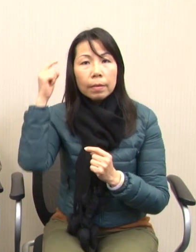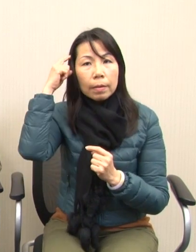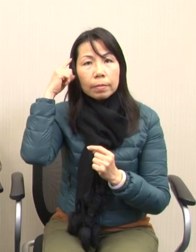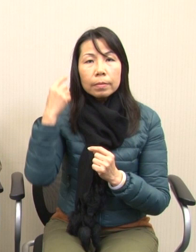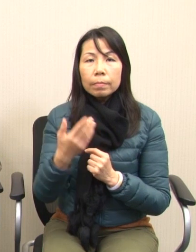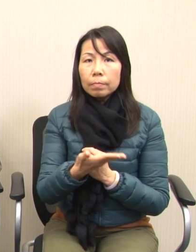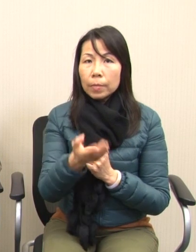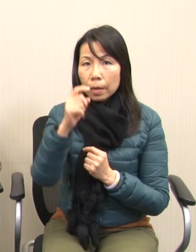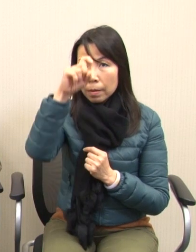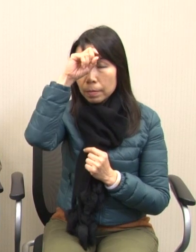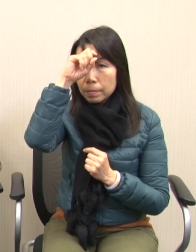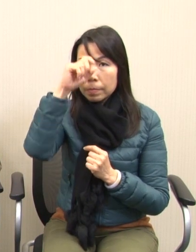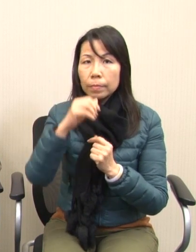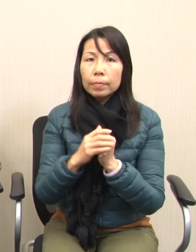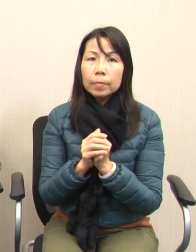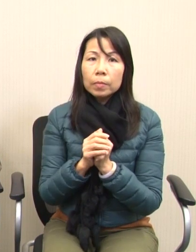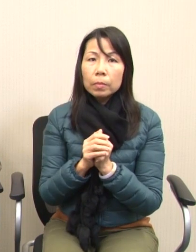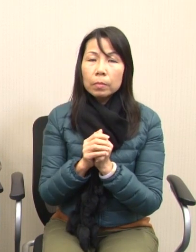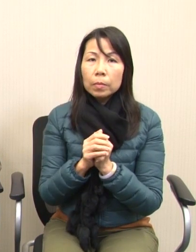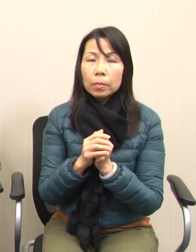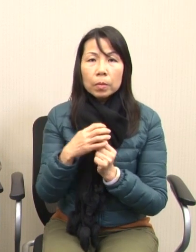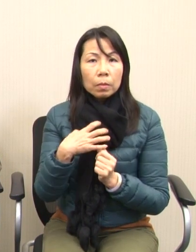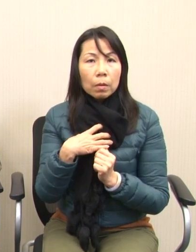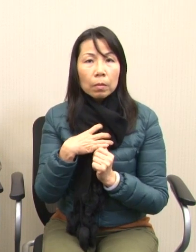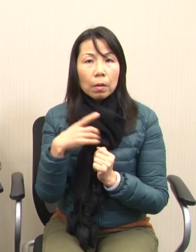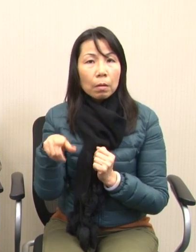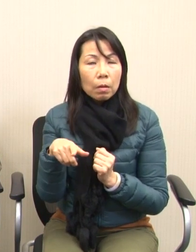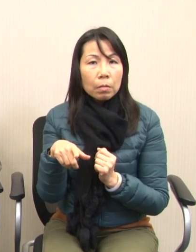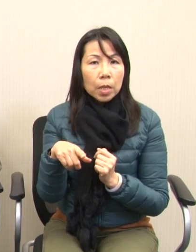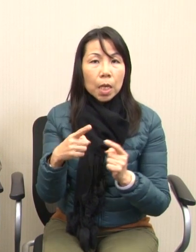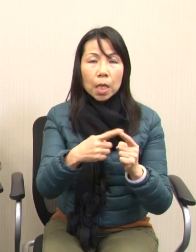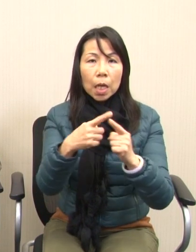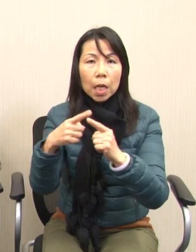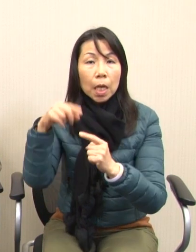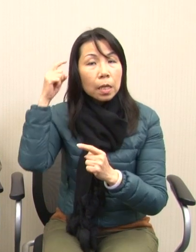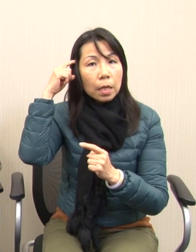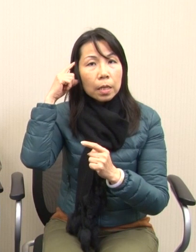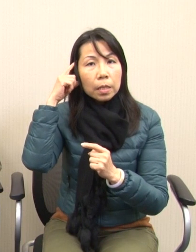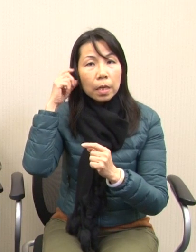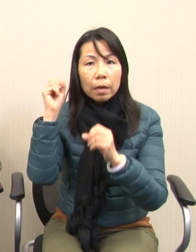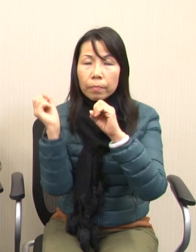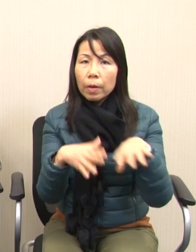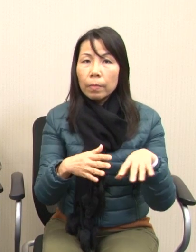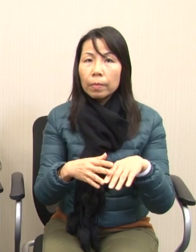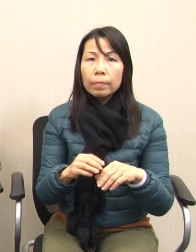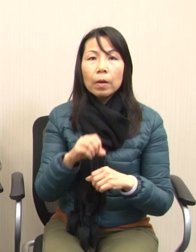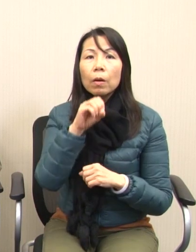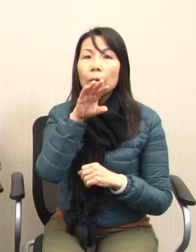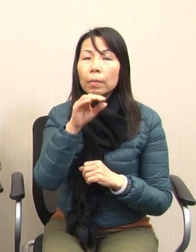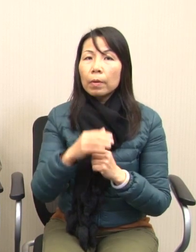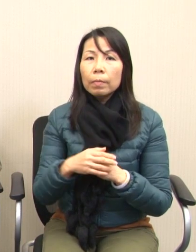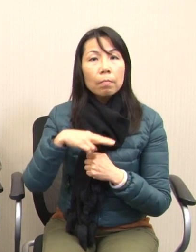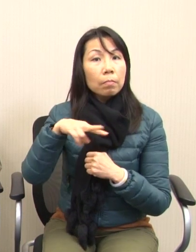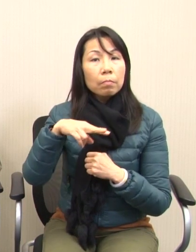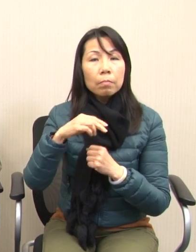記住，如果你認為這些民意是沒有意思的話，我告訴你，就等